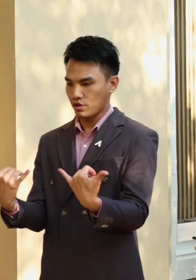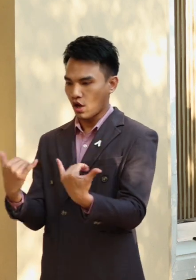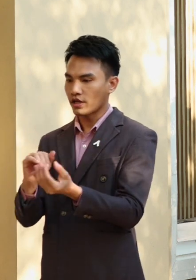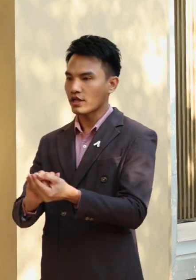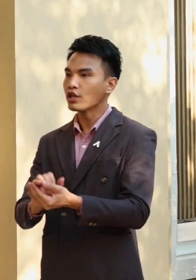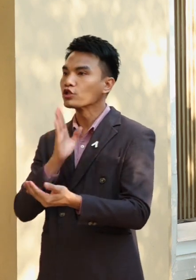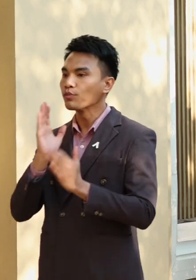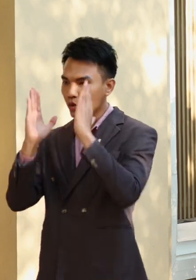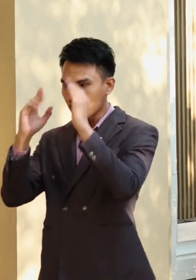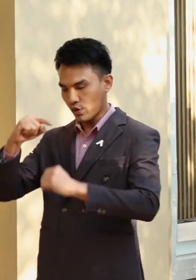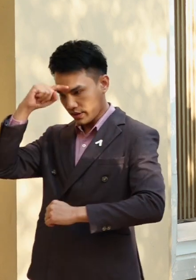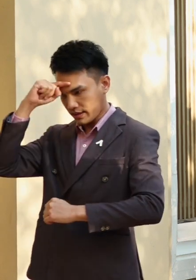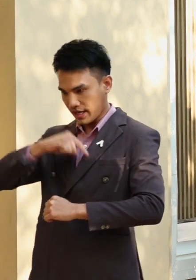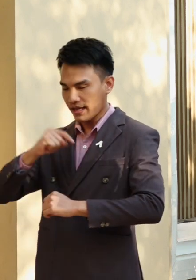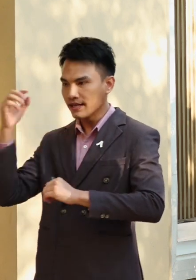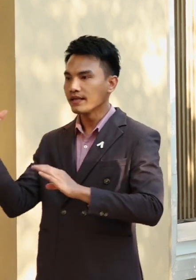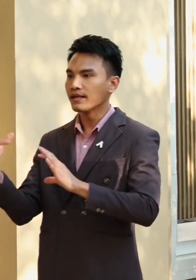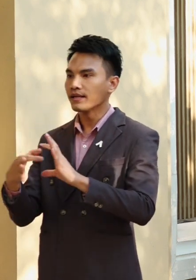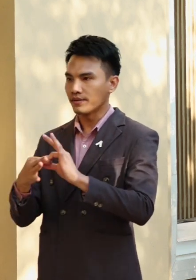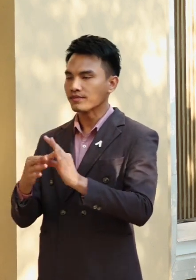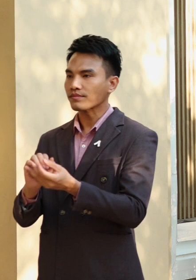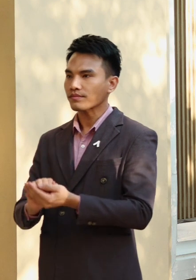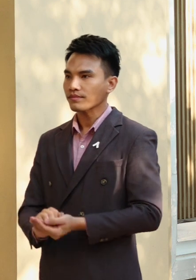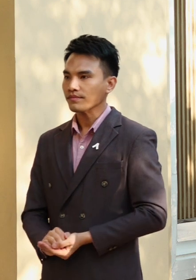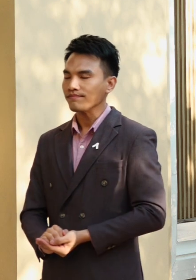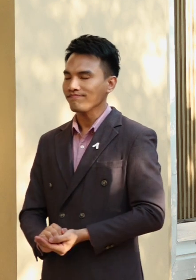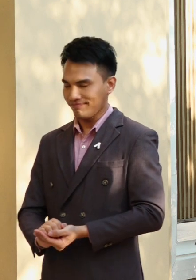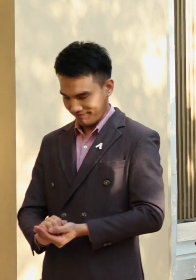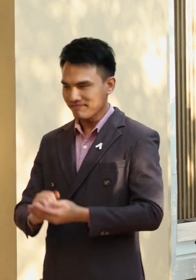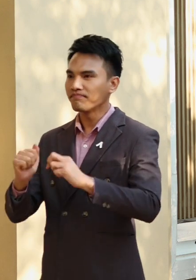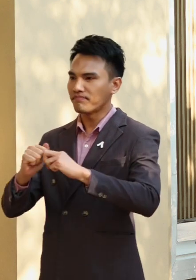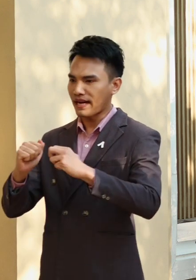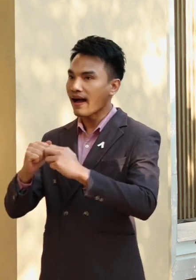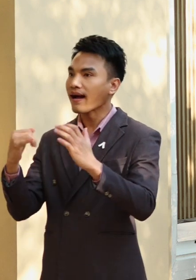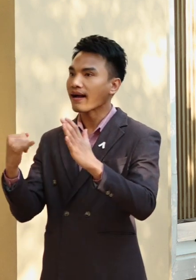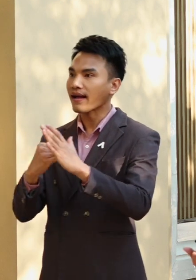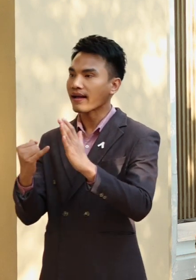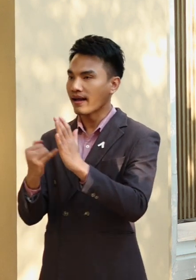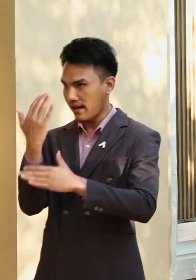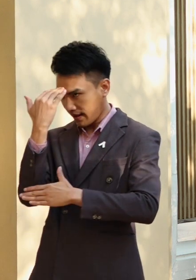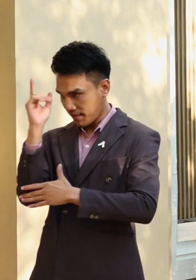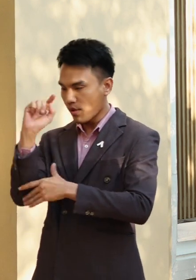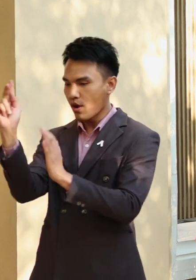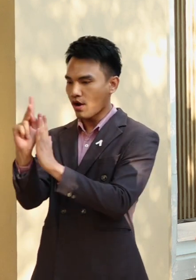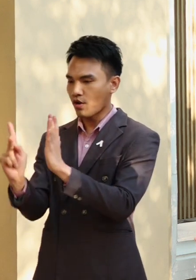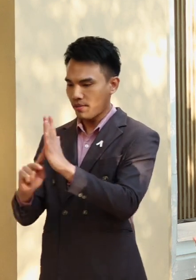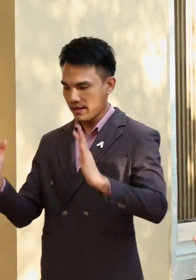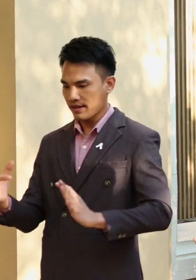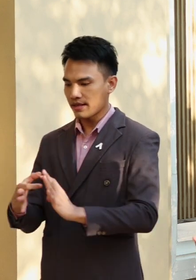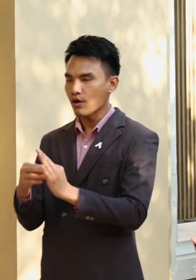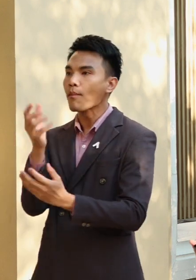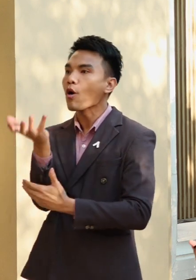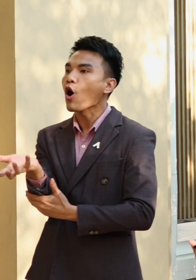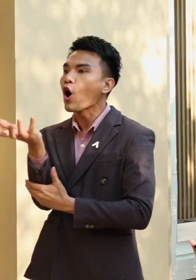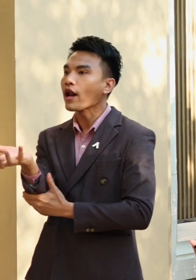ณีของคนไทยนะครับเรื่องก็จะเรียกว่าลดความซับซ้อนลงเพราะว่ามีกฎหมายเกี่ยวกับเรื่องขอท